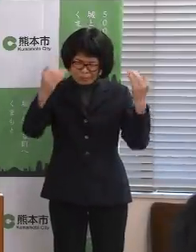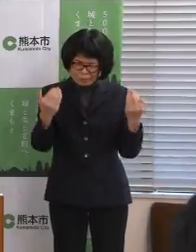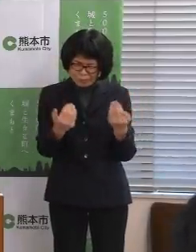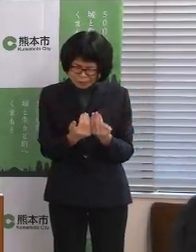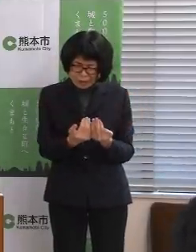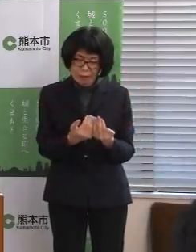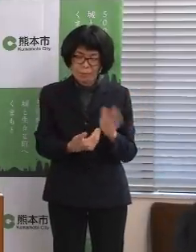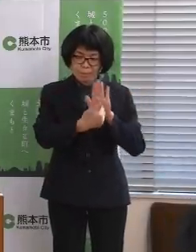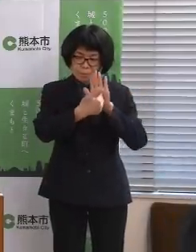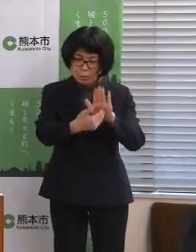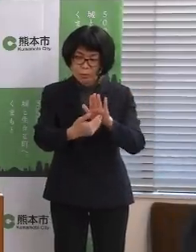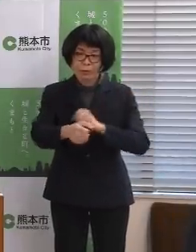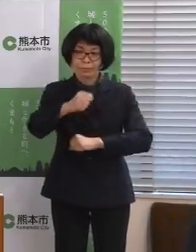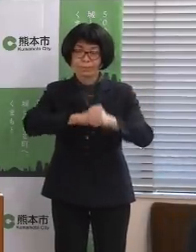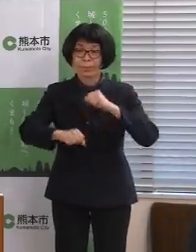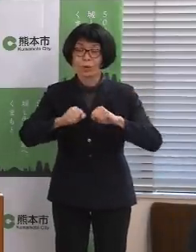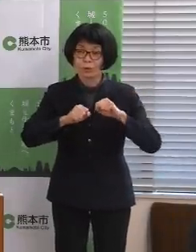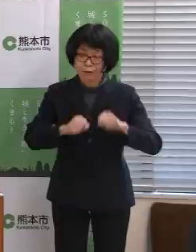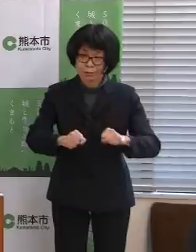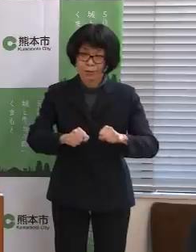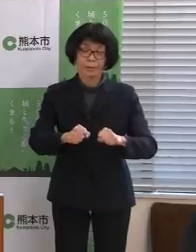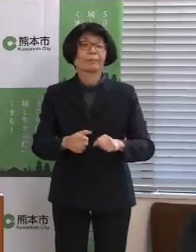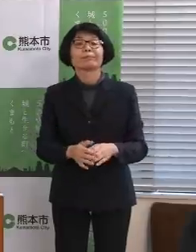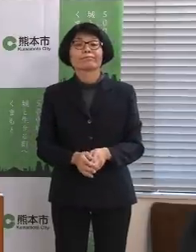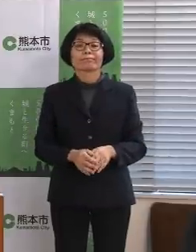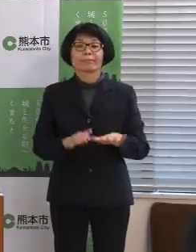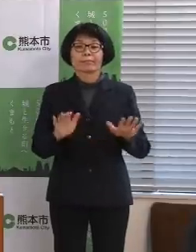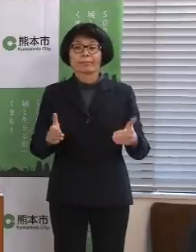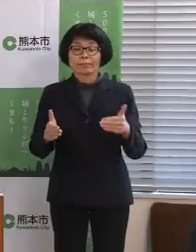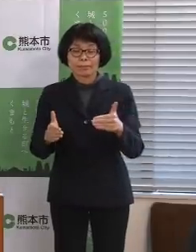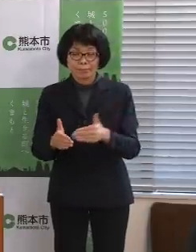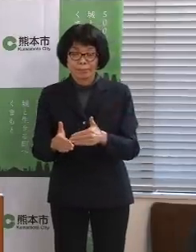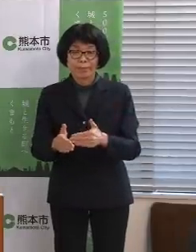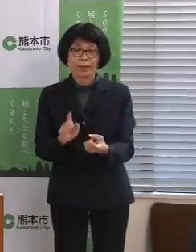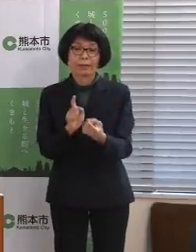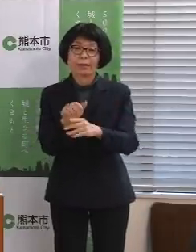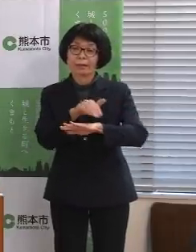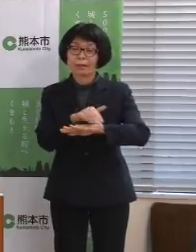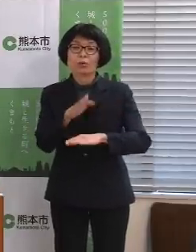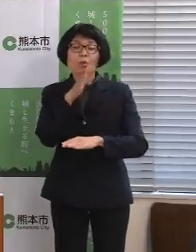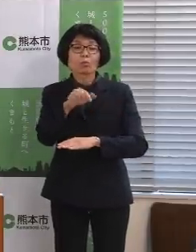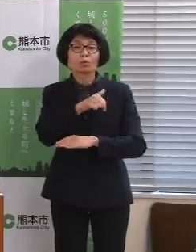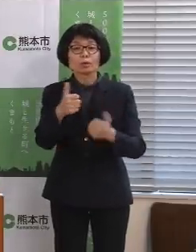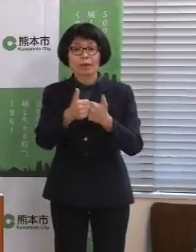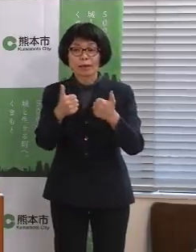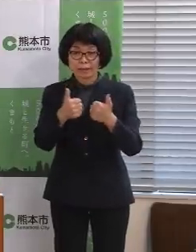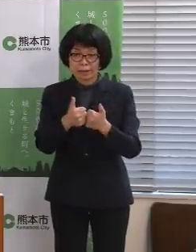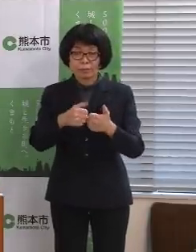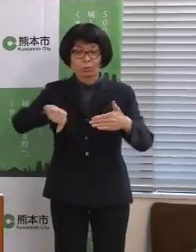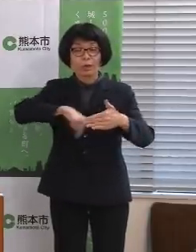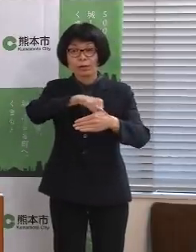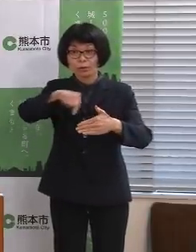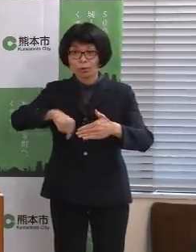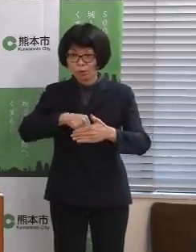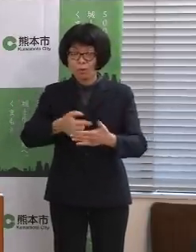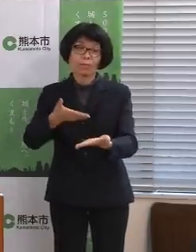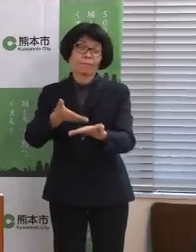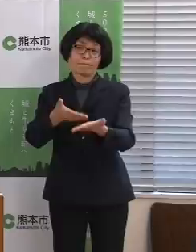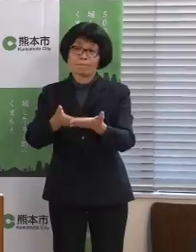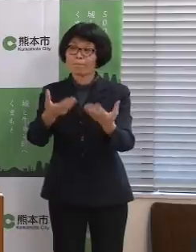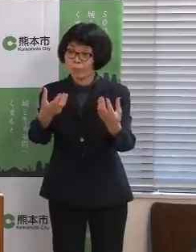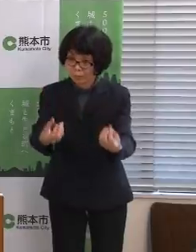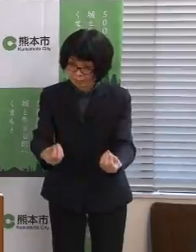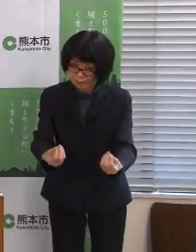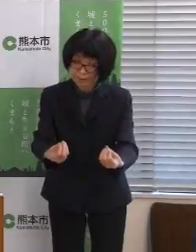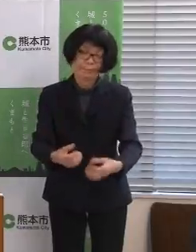防止に取り組んでまいります。以上が本日開催いたしました対策本部会議の主な内容となります。私の方からは以